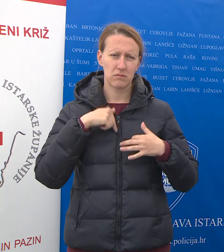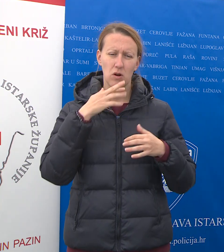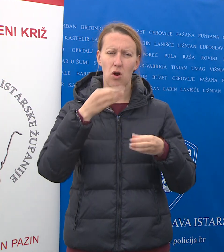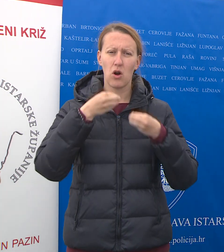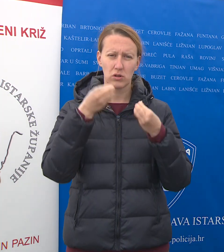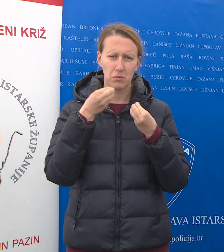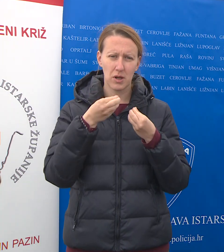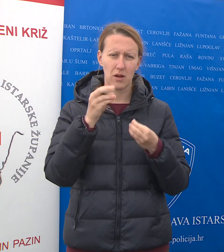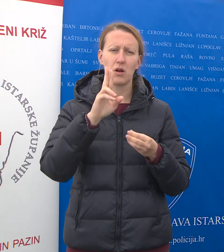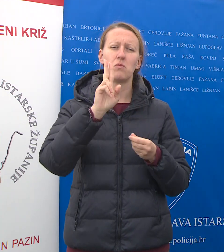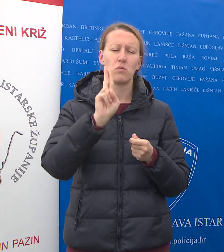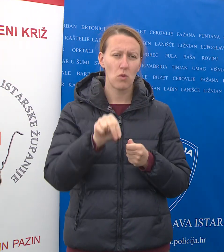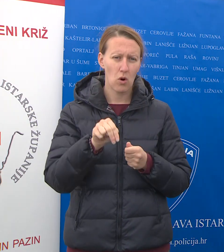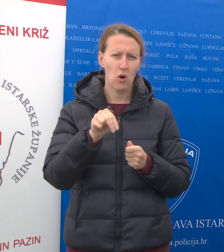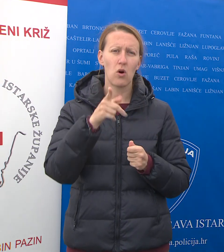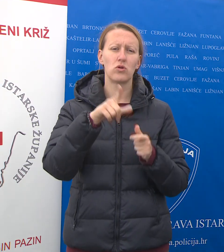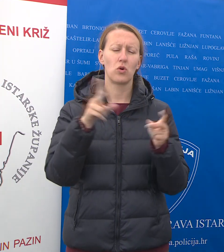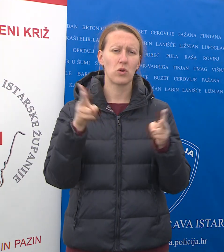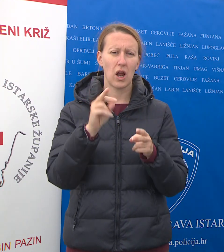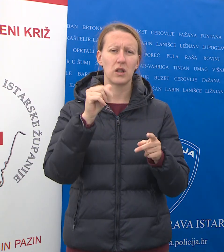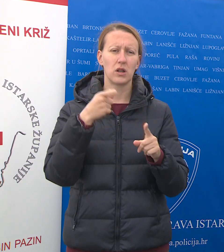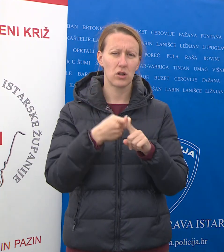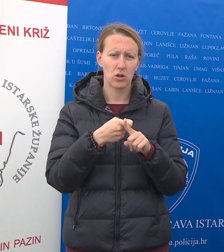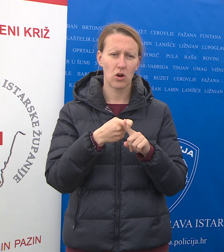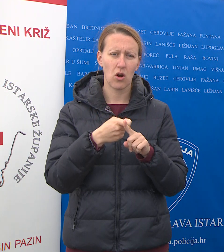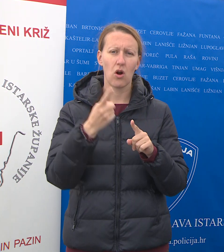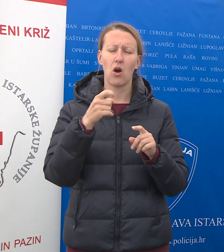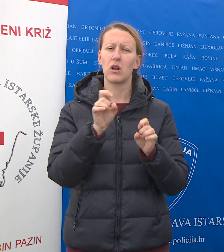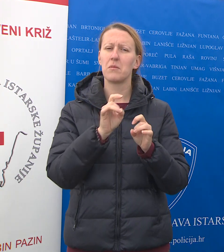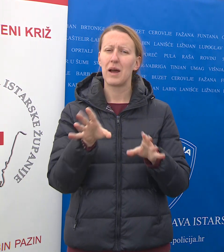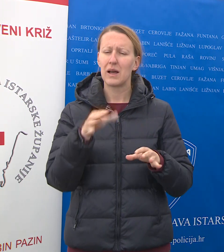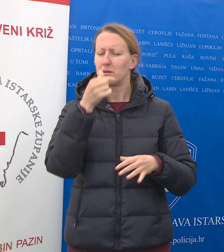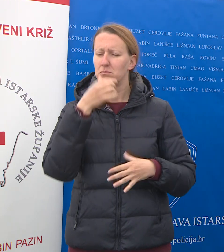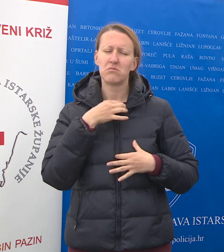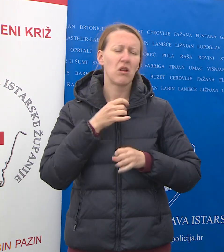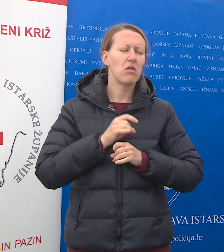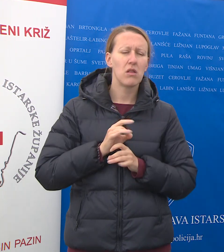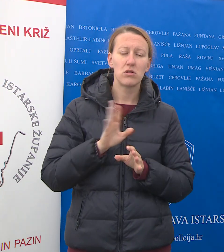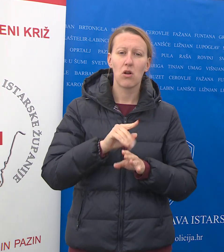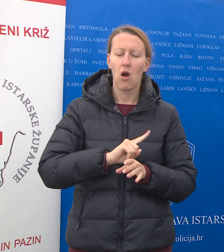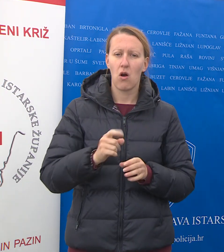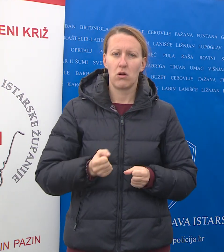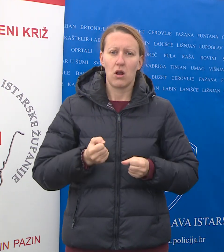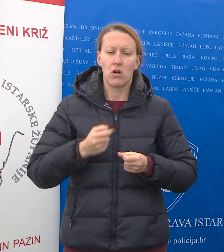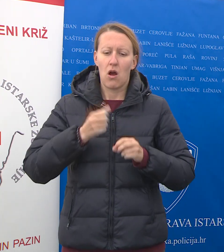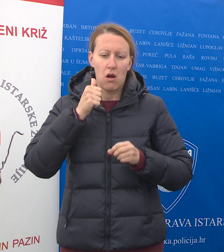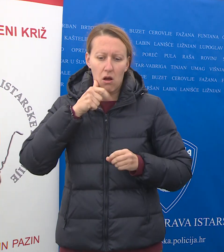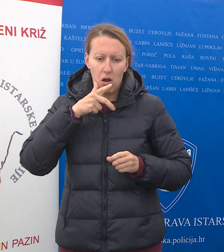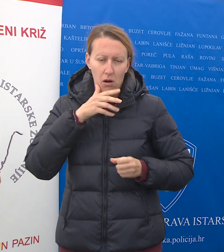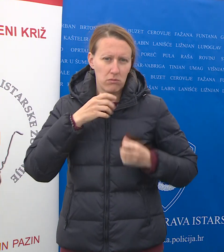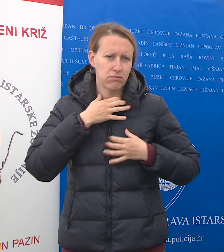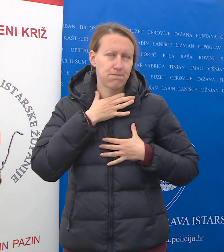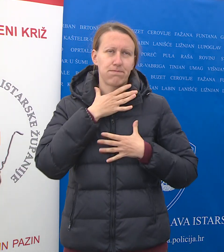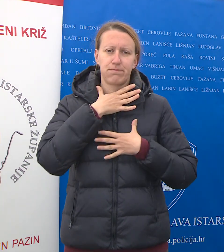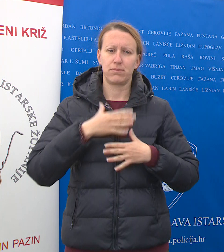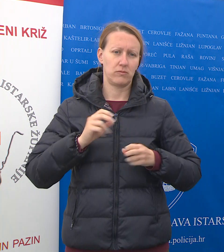vam objašnjavala. Znači, može u relativno kratkom periodu ići od bez simptoma do srednje teških pa i teških simptoma. To je prvi